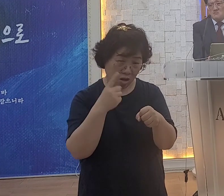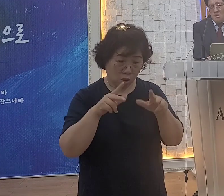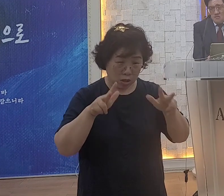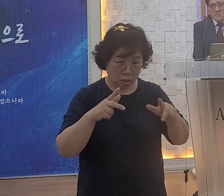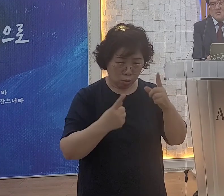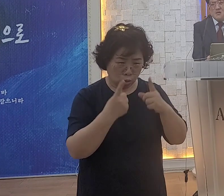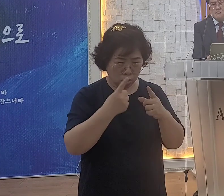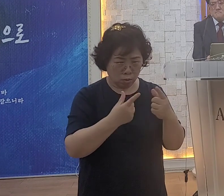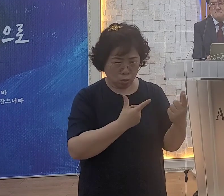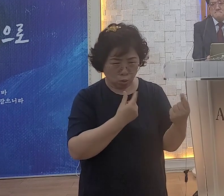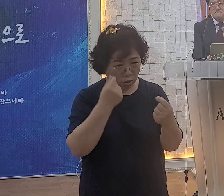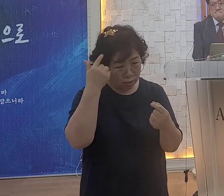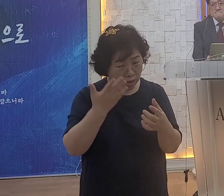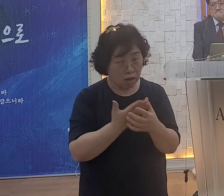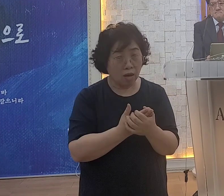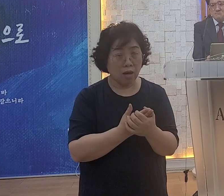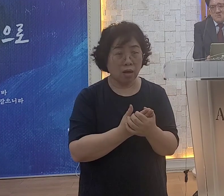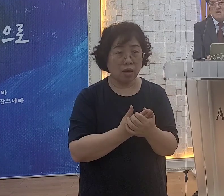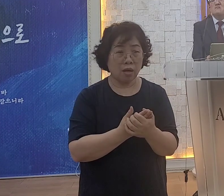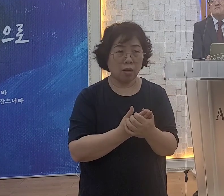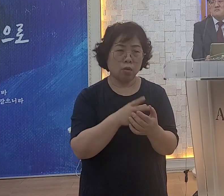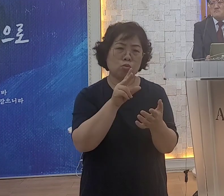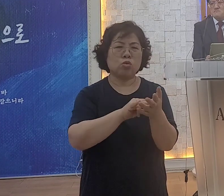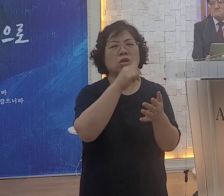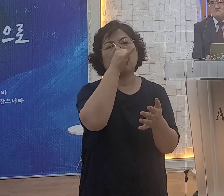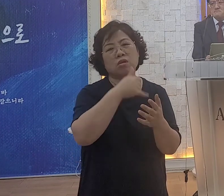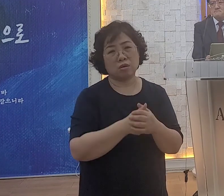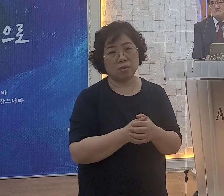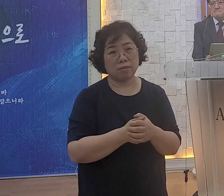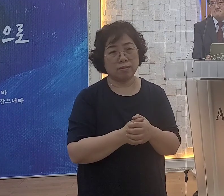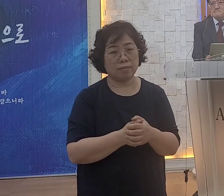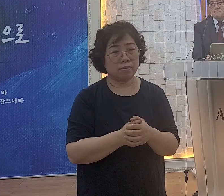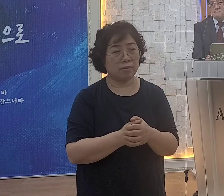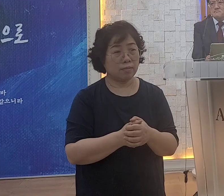믿음이 똑같습니까? 문제가 있는 거예요.